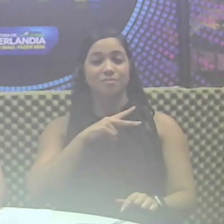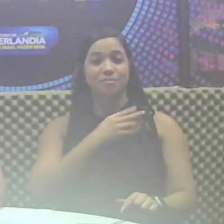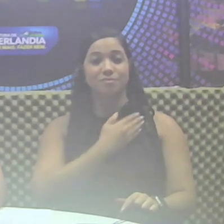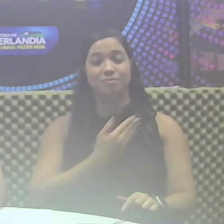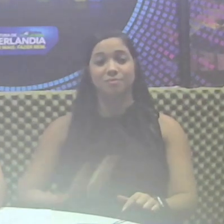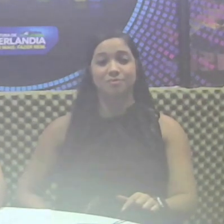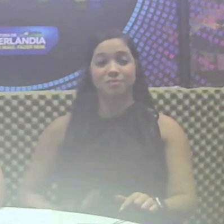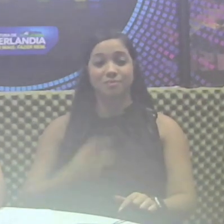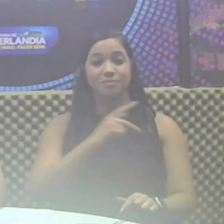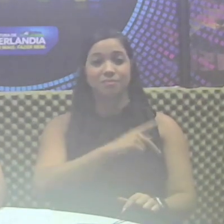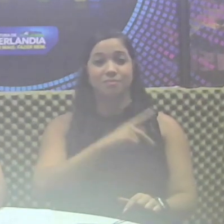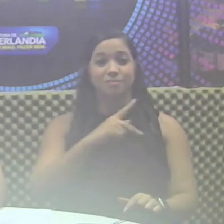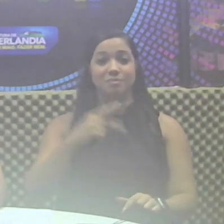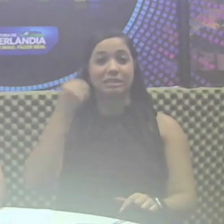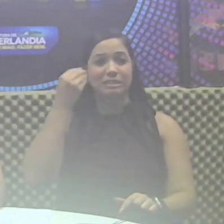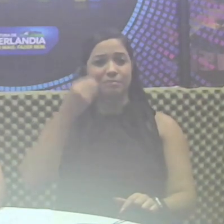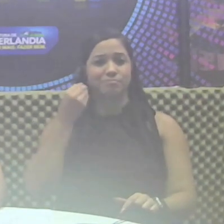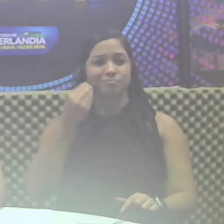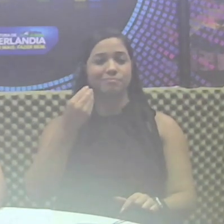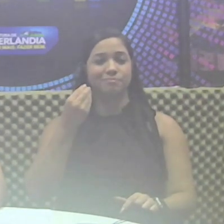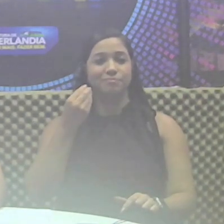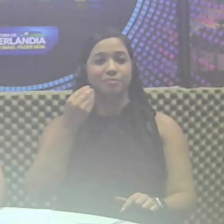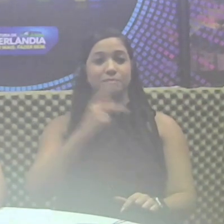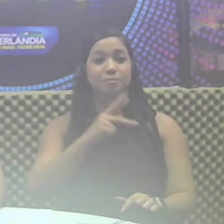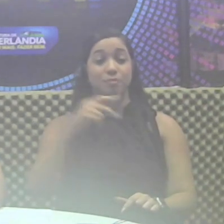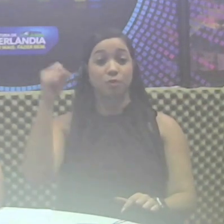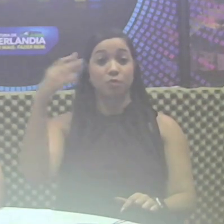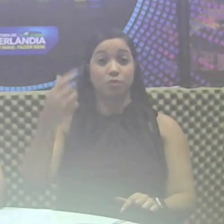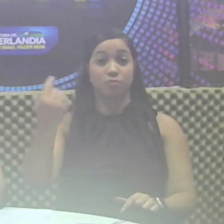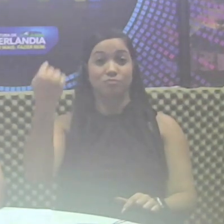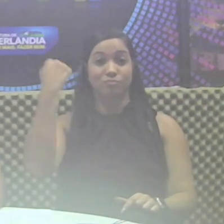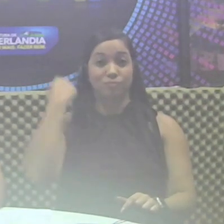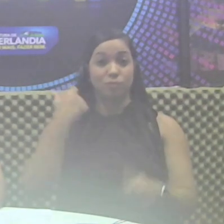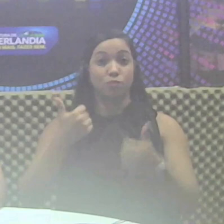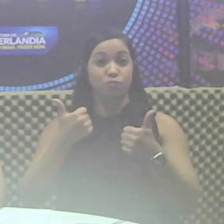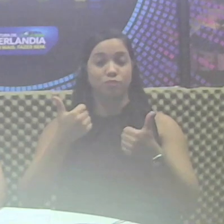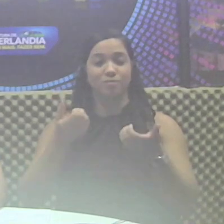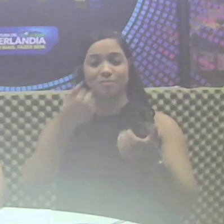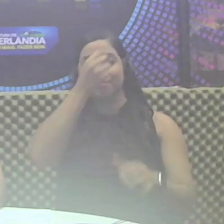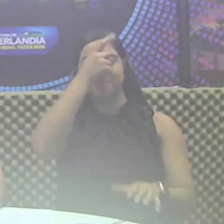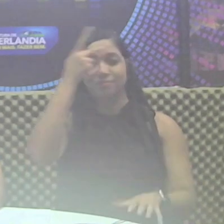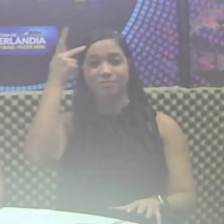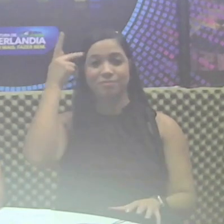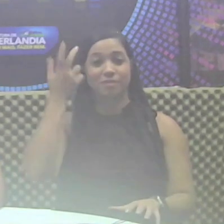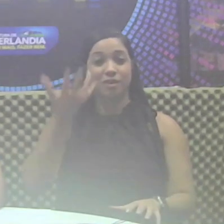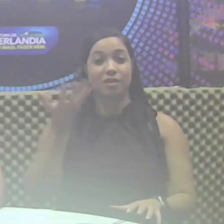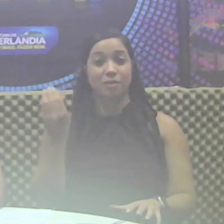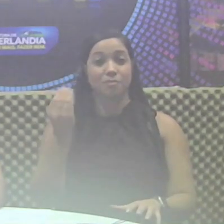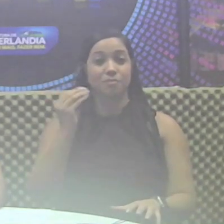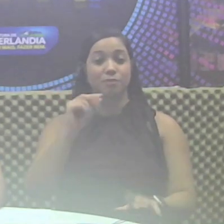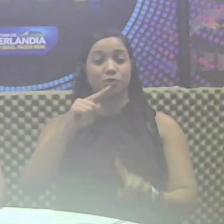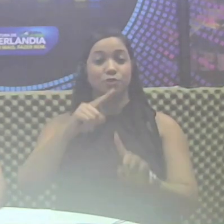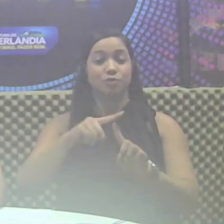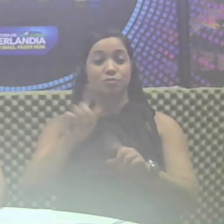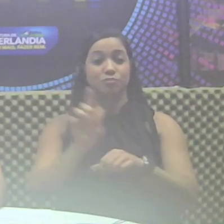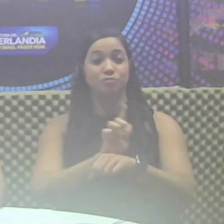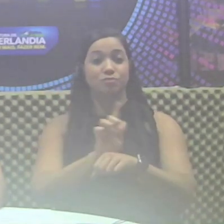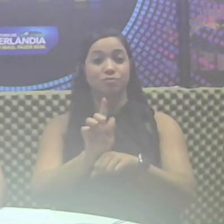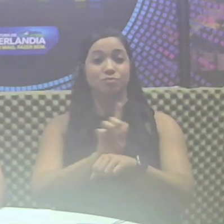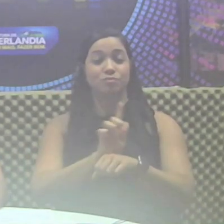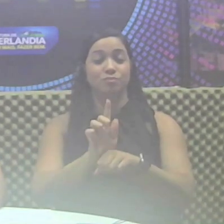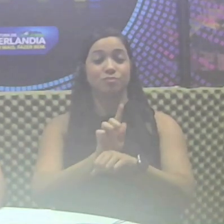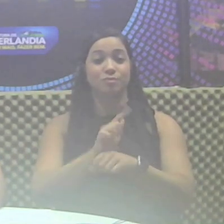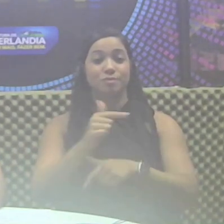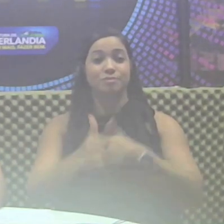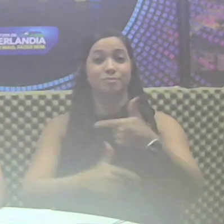Após a experiência exitosa registrada na PPP da Iluminação Pública, a prefeitura pretende aplicar esse modelo de gestão na prestação